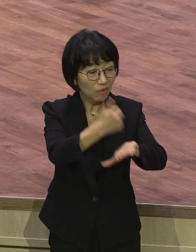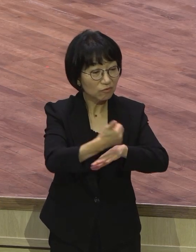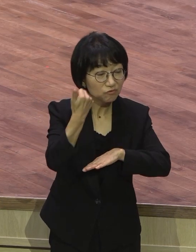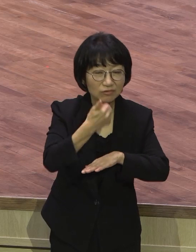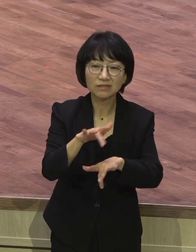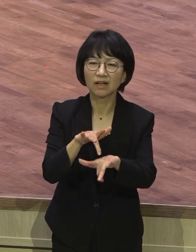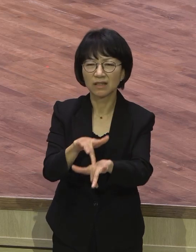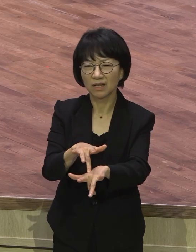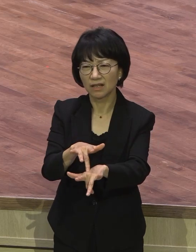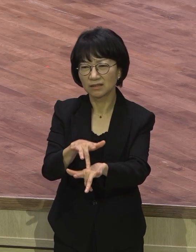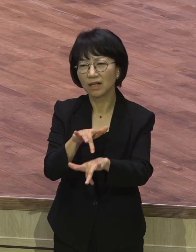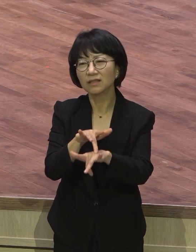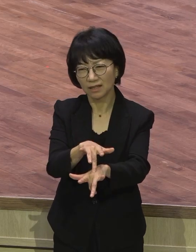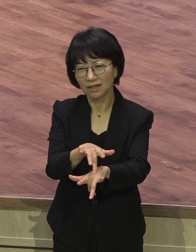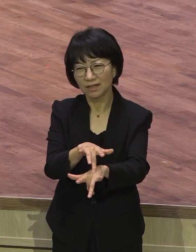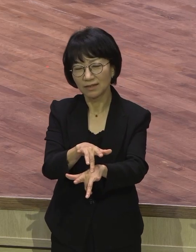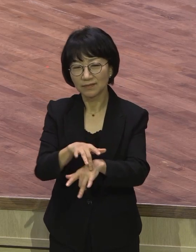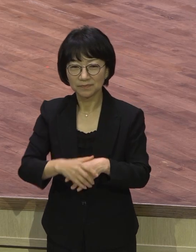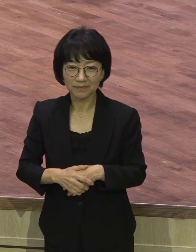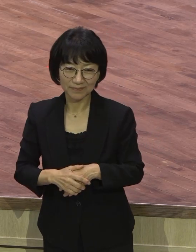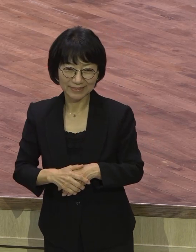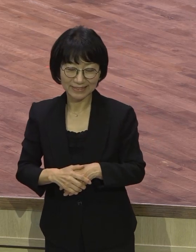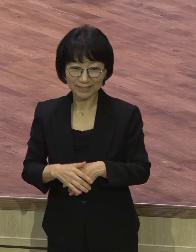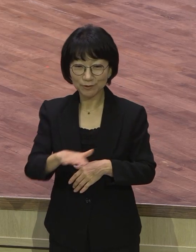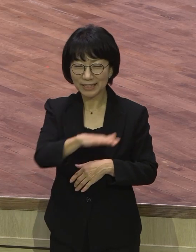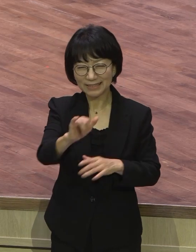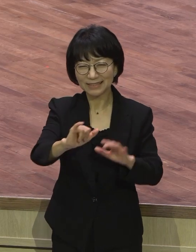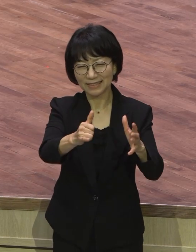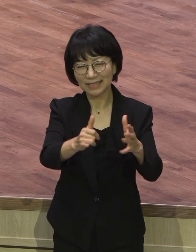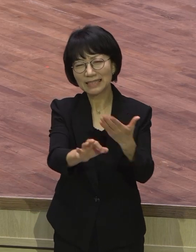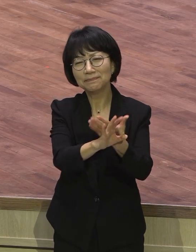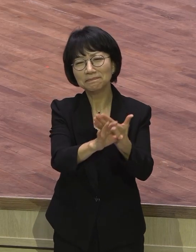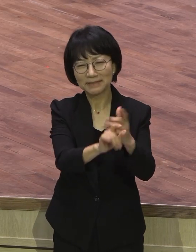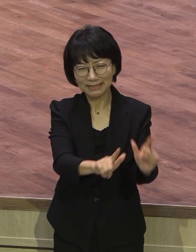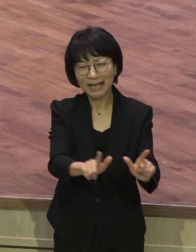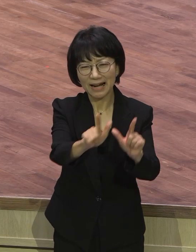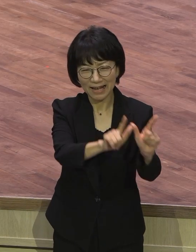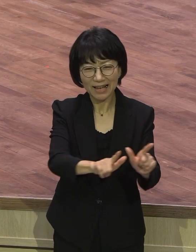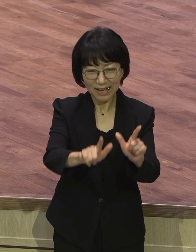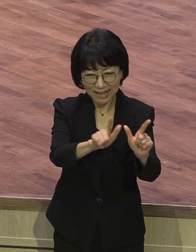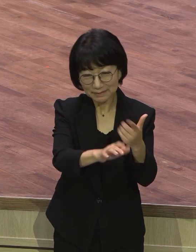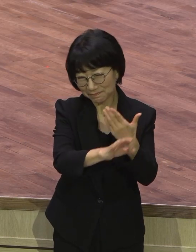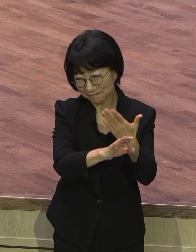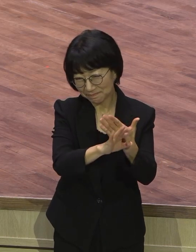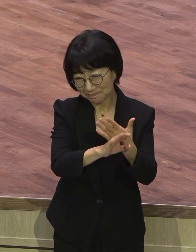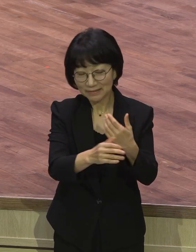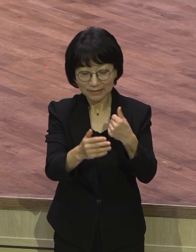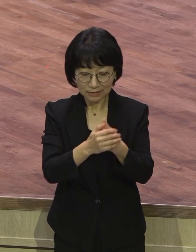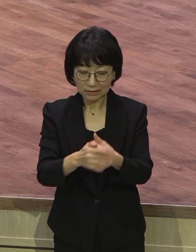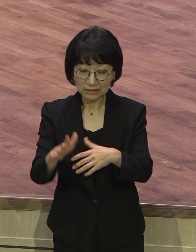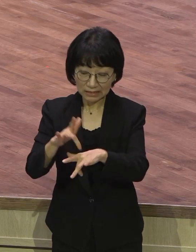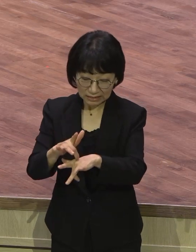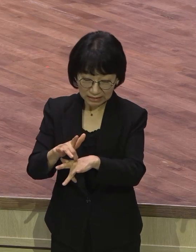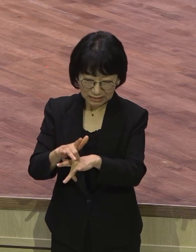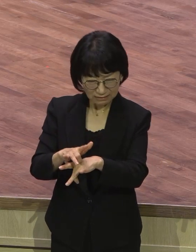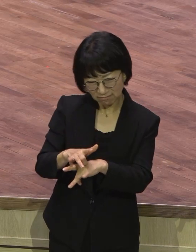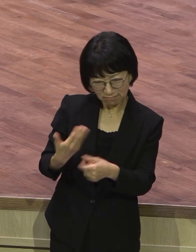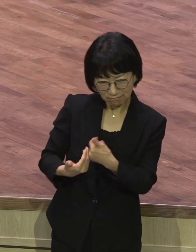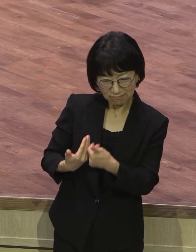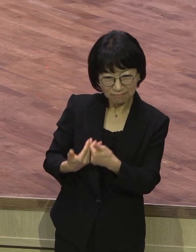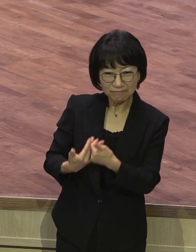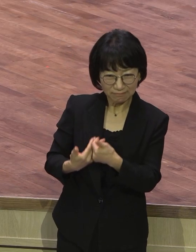외국인이지 이방인이지 우리는 나그네이지 그럼 여기 세상하고 안 맞는 거요. 그러니까 빨리